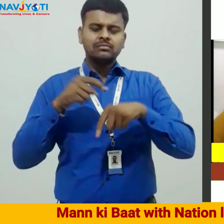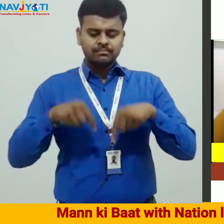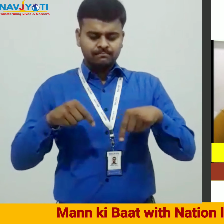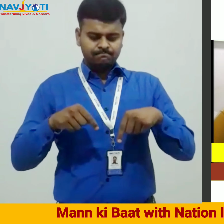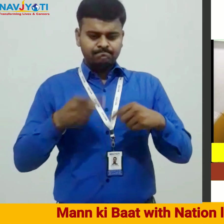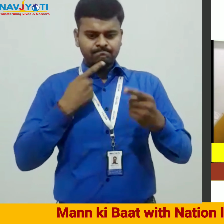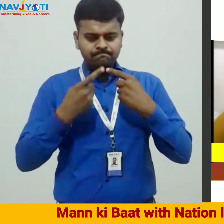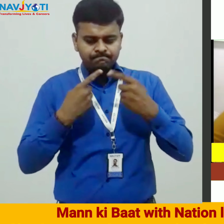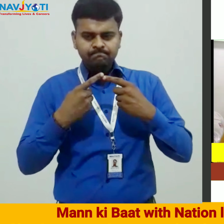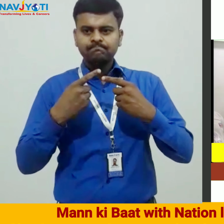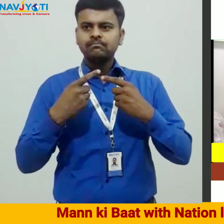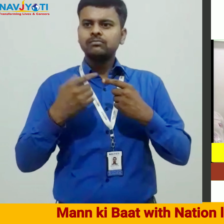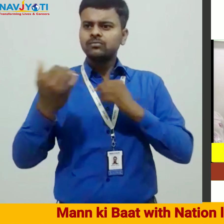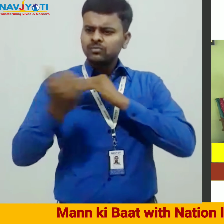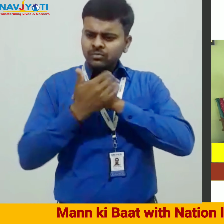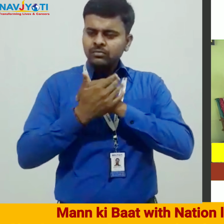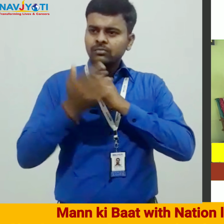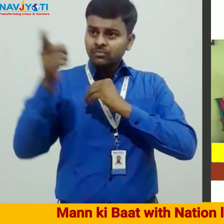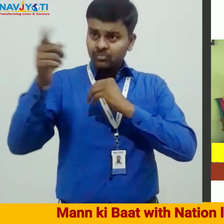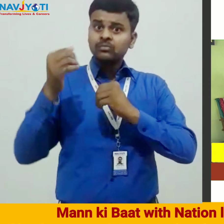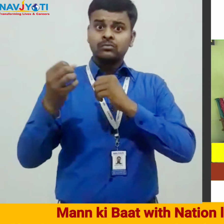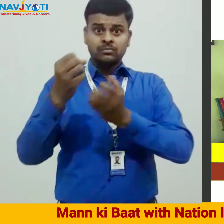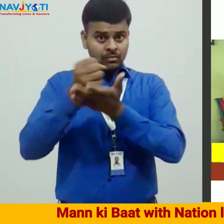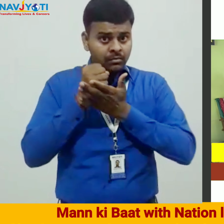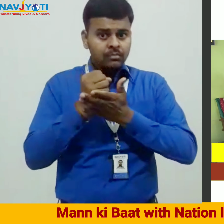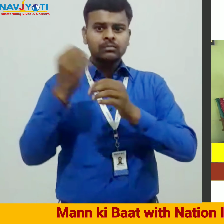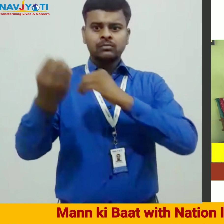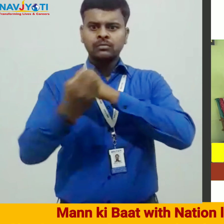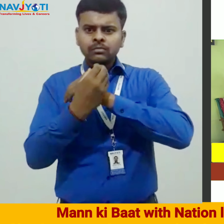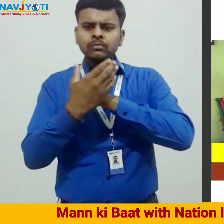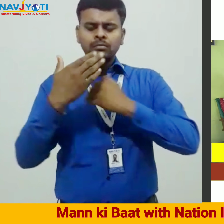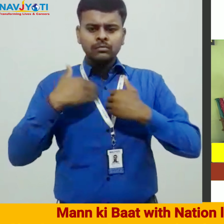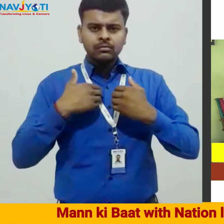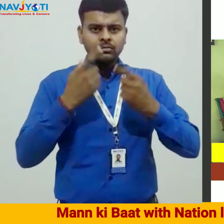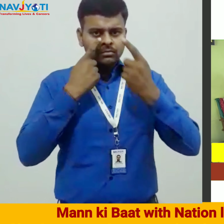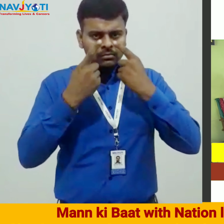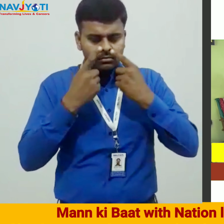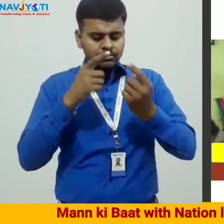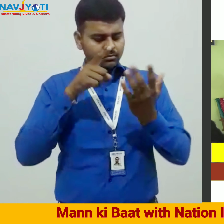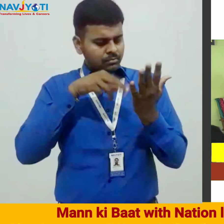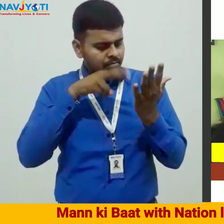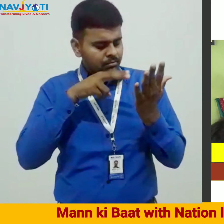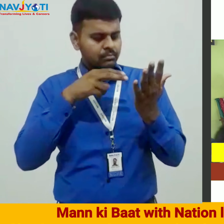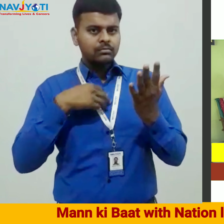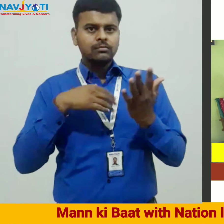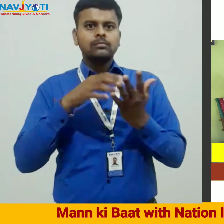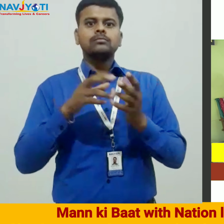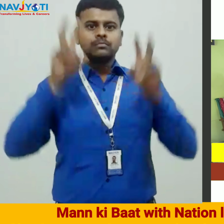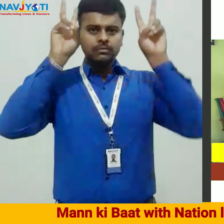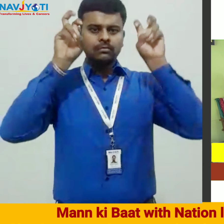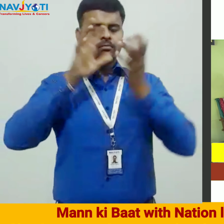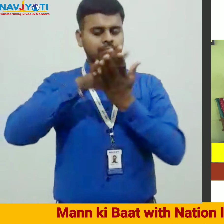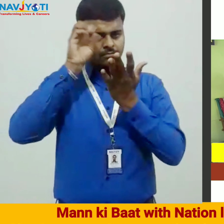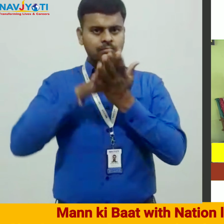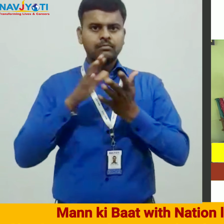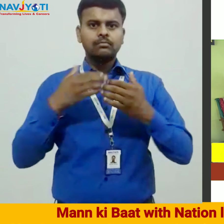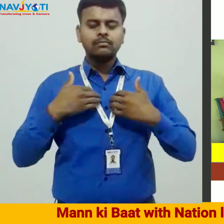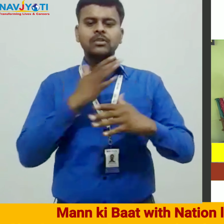की बात में उन्हीं कुछ पहलुओं को आप सभी देशवासियों के साथ बांटूं।